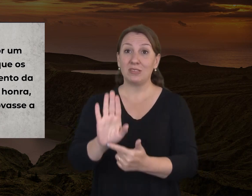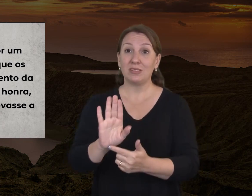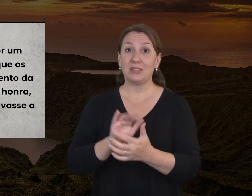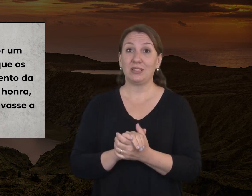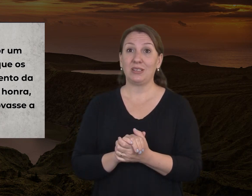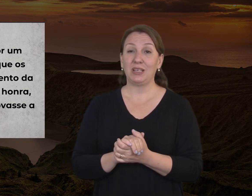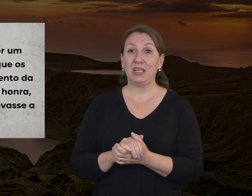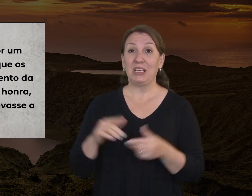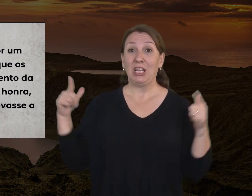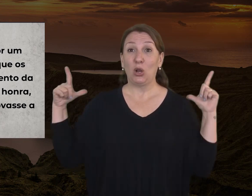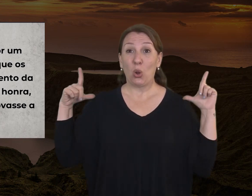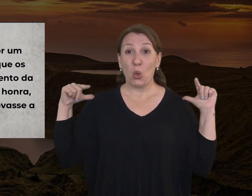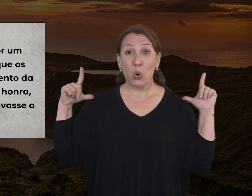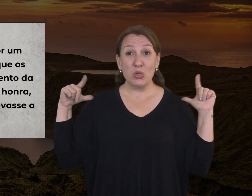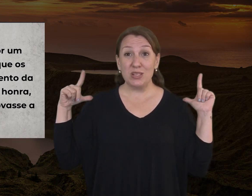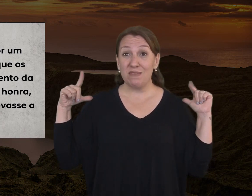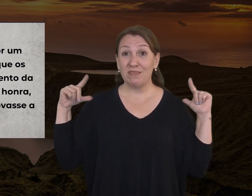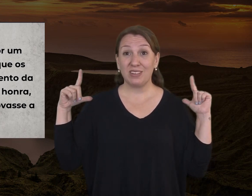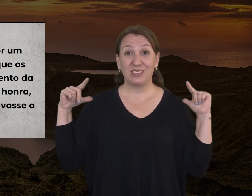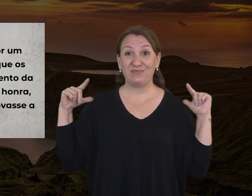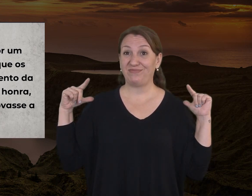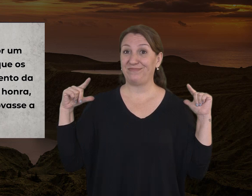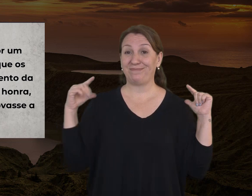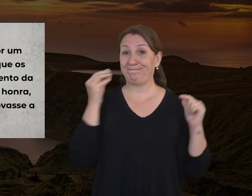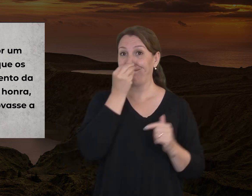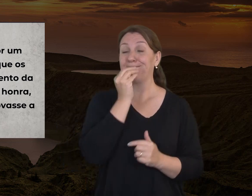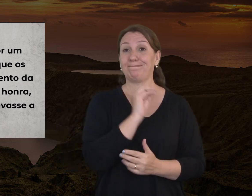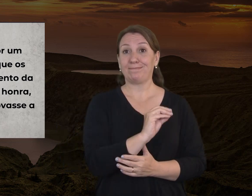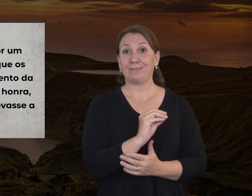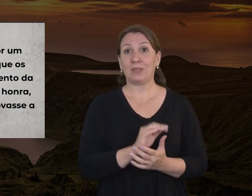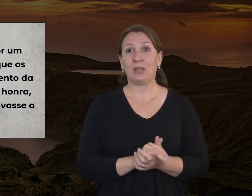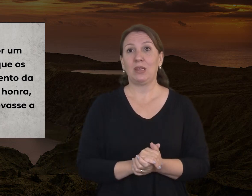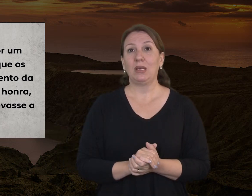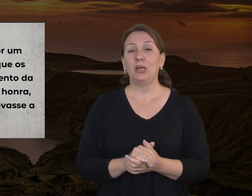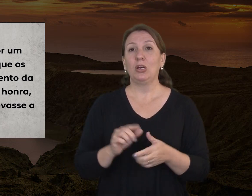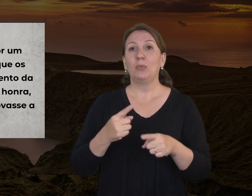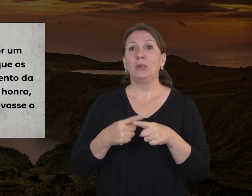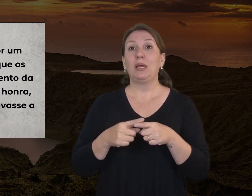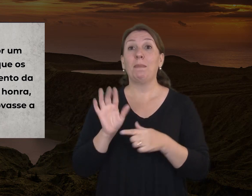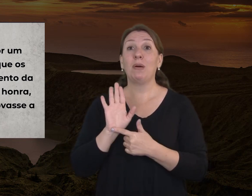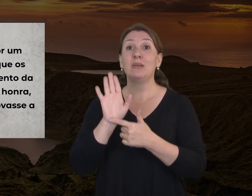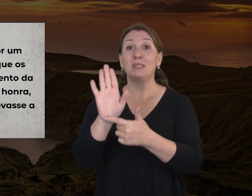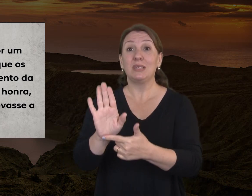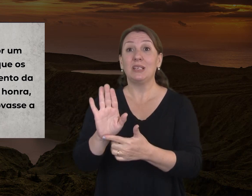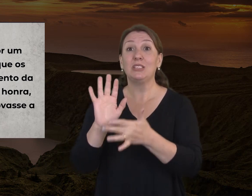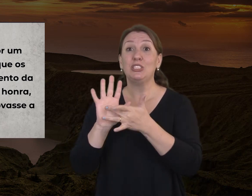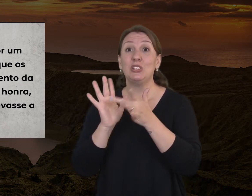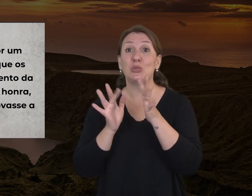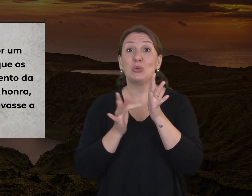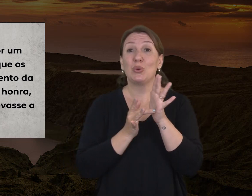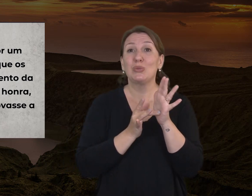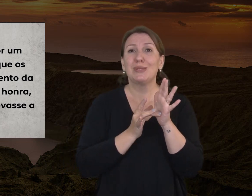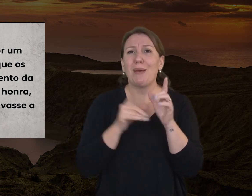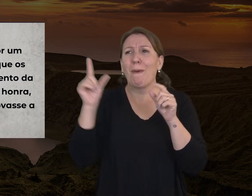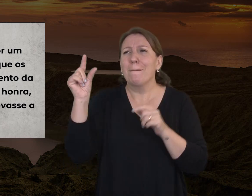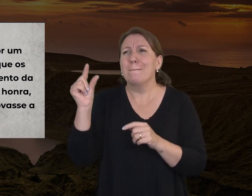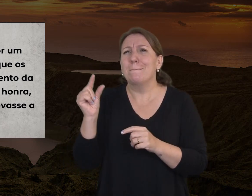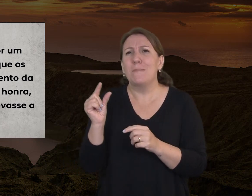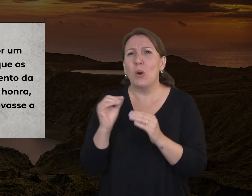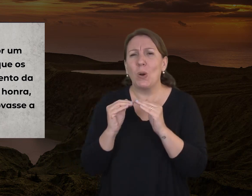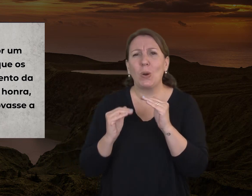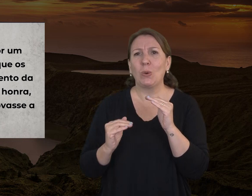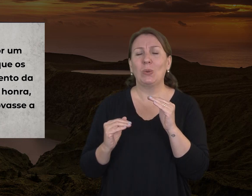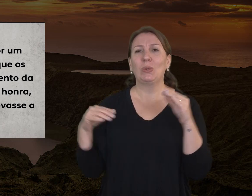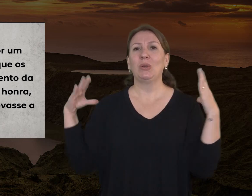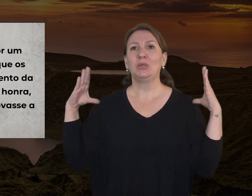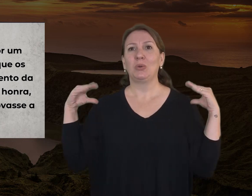um pouco menor que os anjos, né? Ele foi feito menor que os anjos, Jesus. Mas por causa